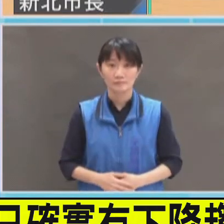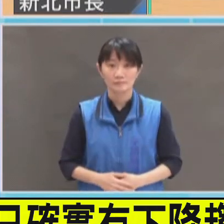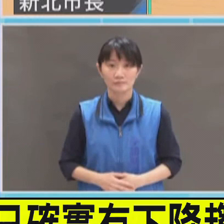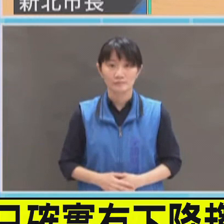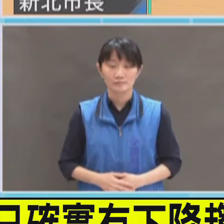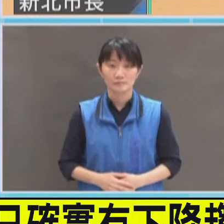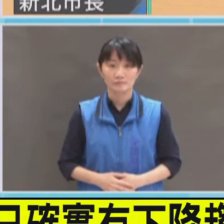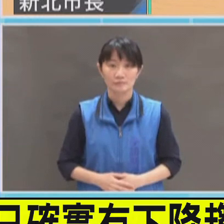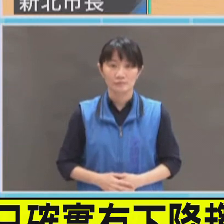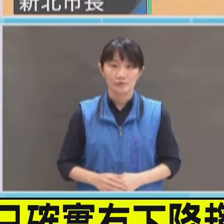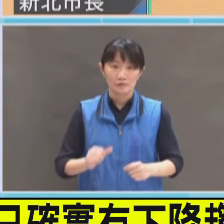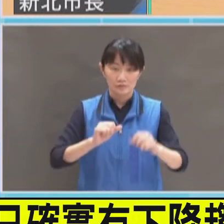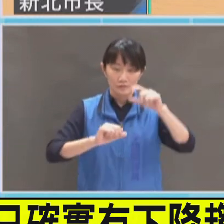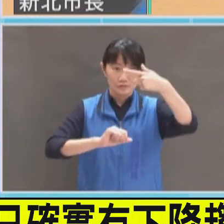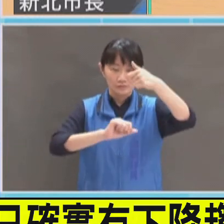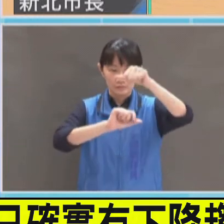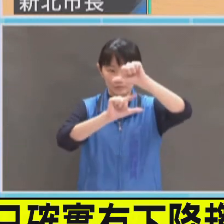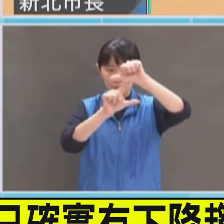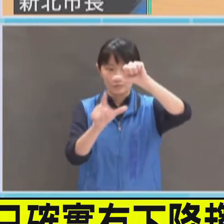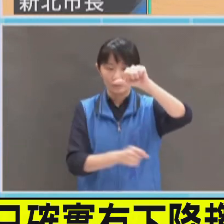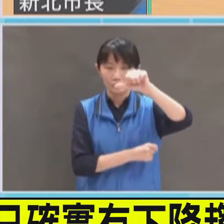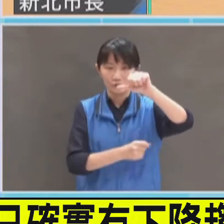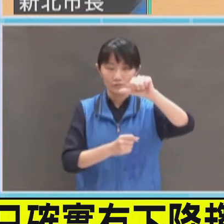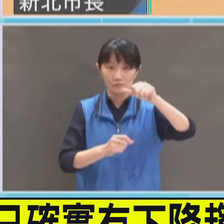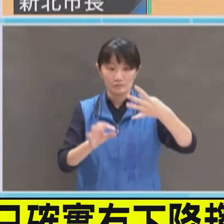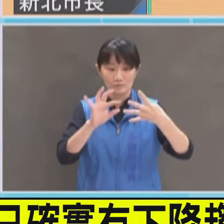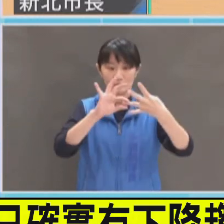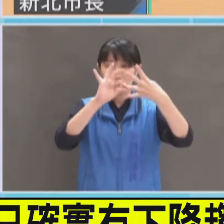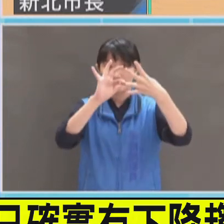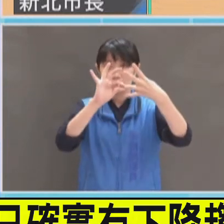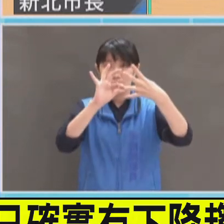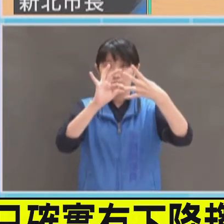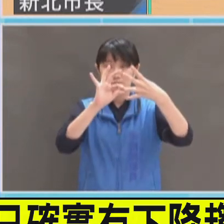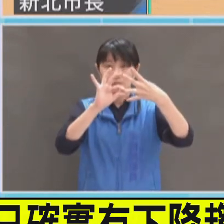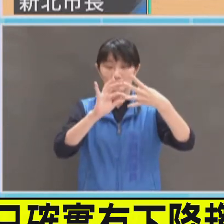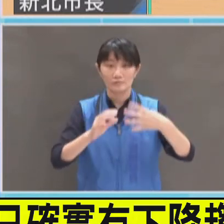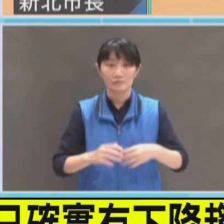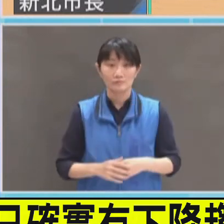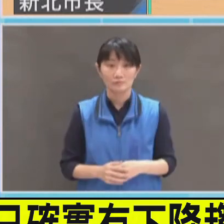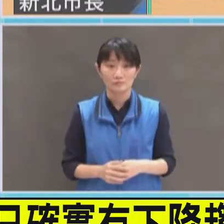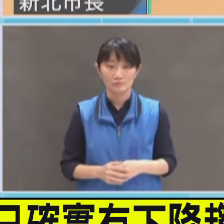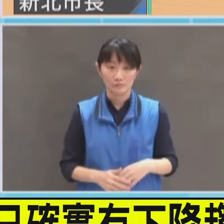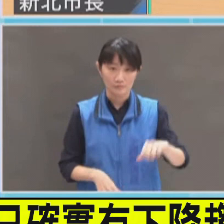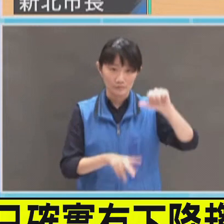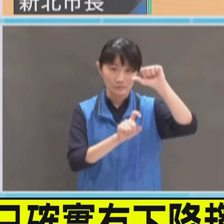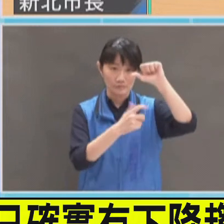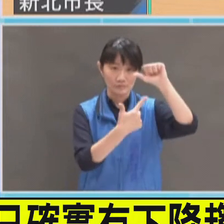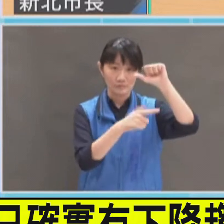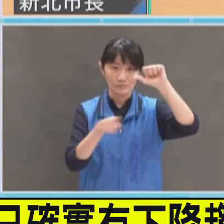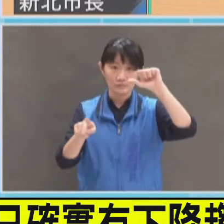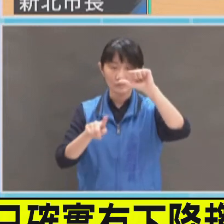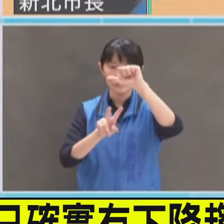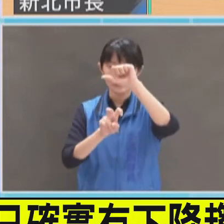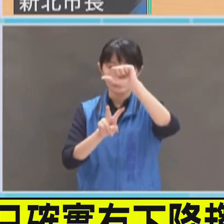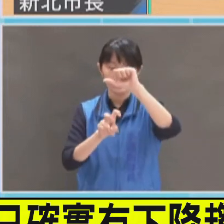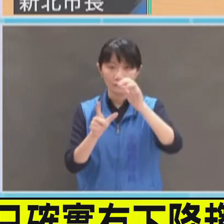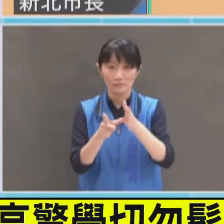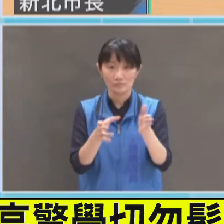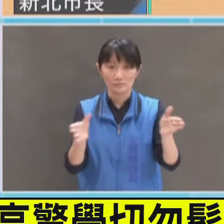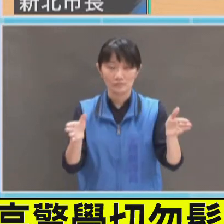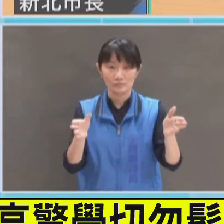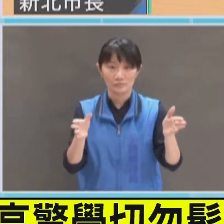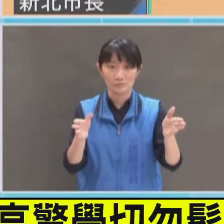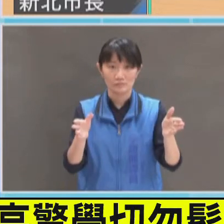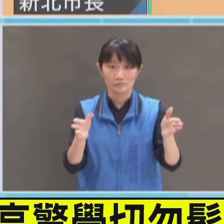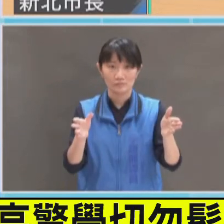看五月份的第三个礼拜来看，大家可以看到，我们从五月十六号到五月二十二号，